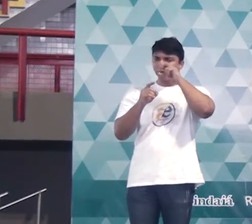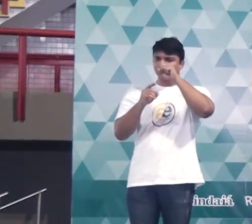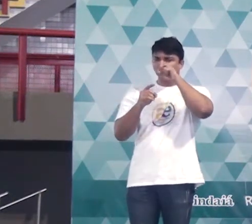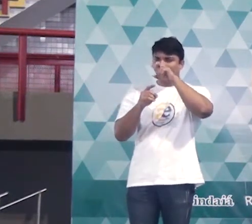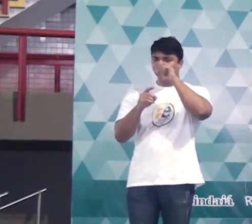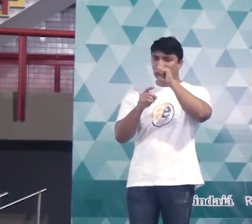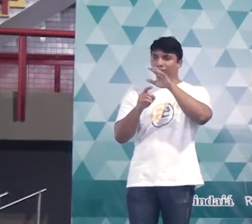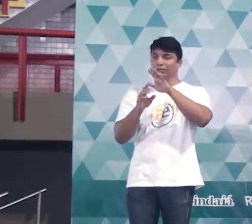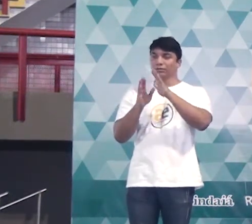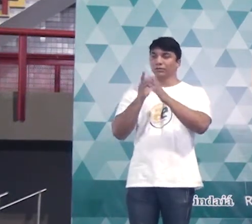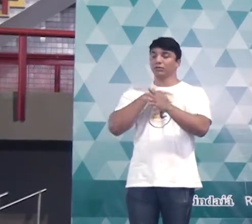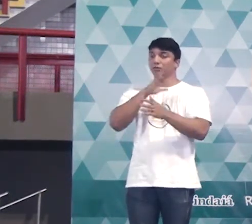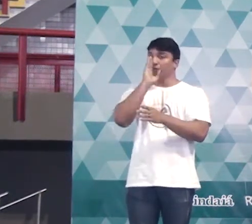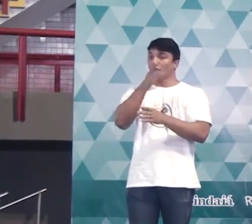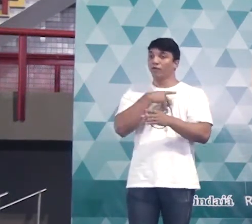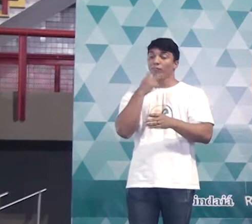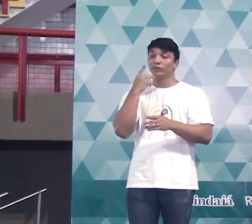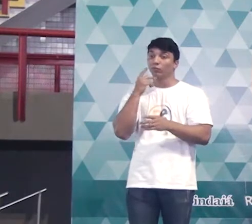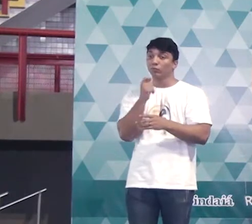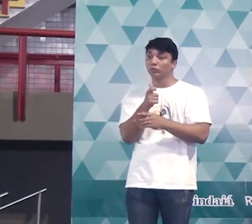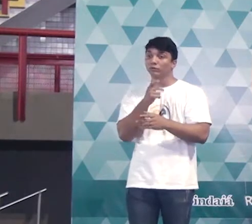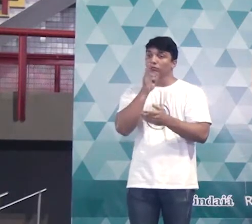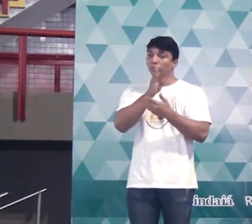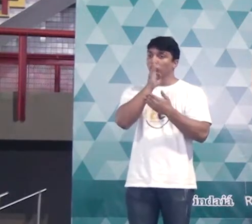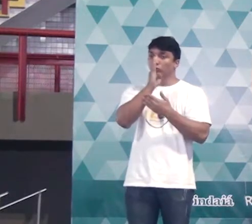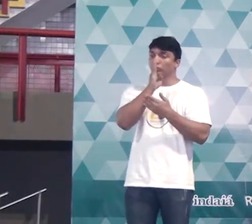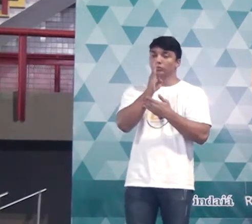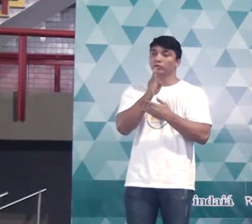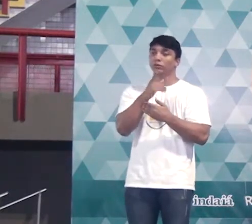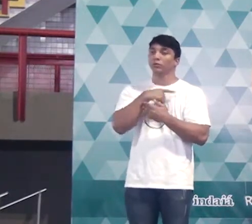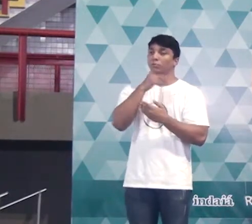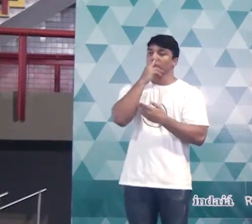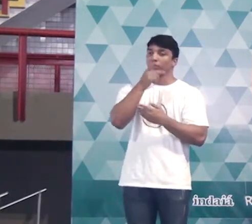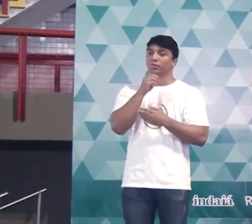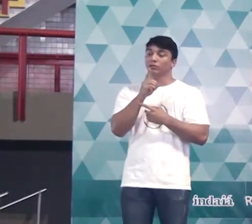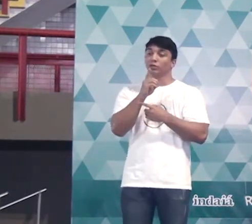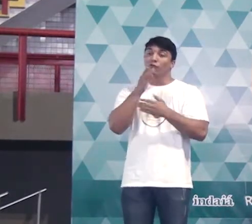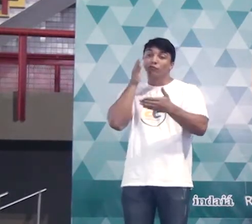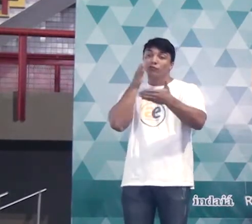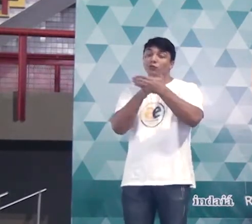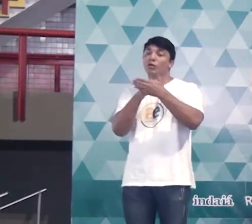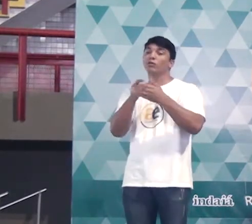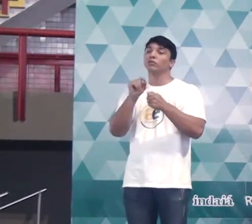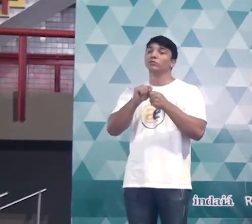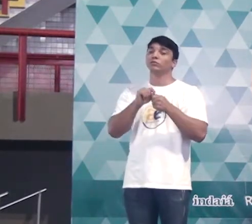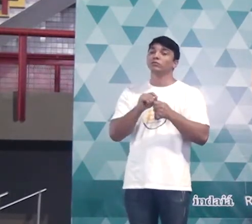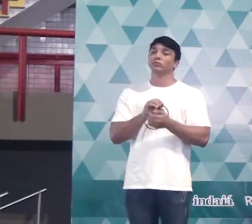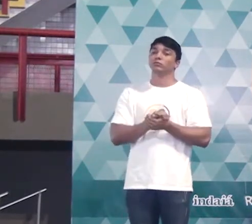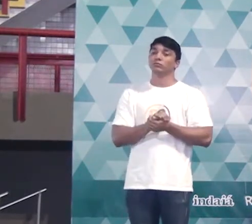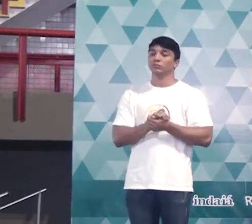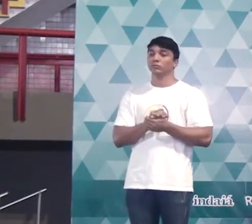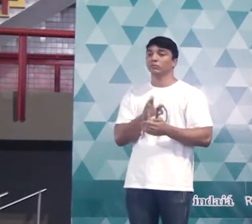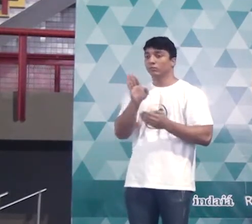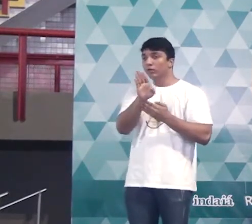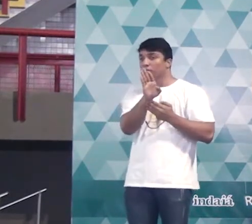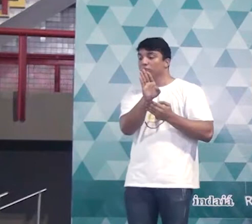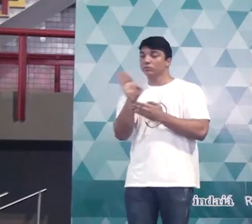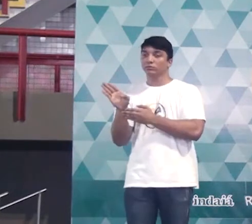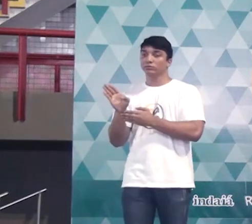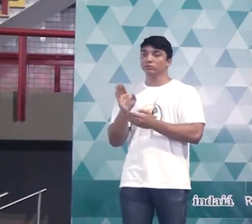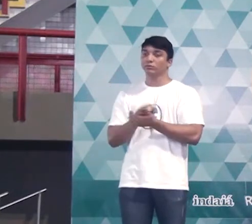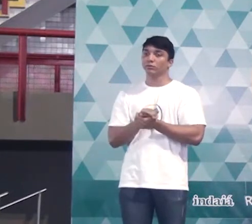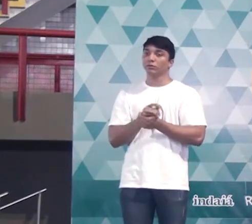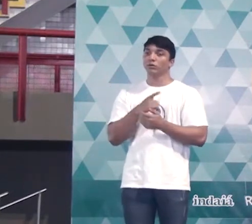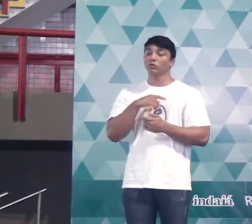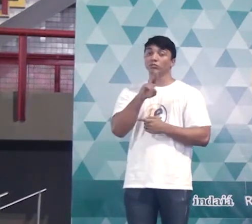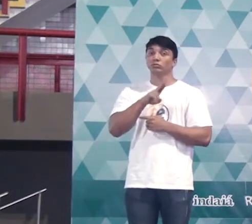Minha senhora, eu já estou chegando na Fortaleza. Direto. Se vai lá no final, o que é que eu faço? Aí no final entra à direita. Eu